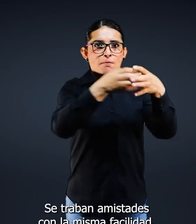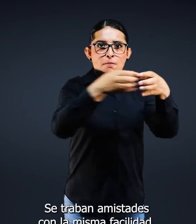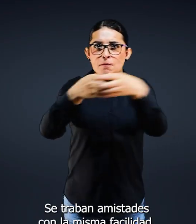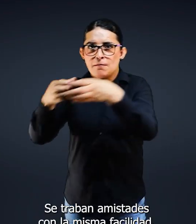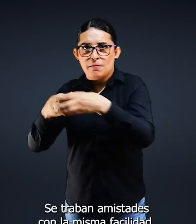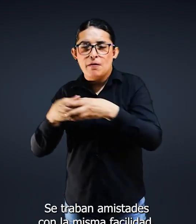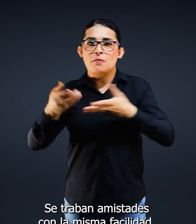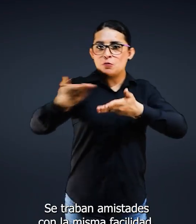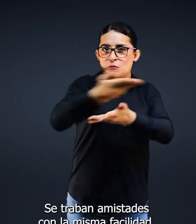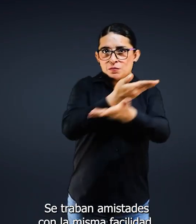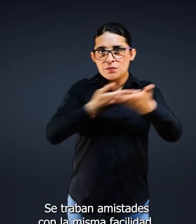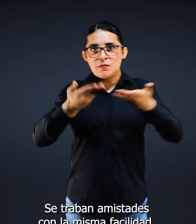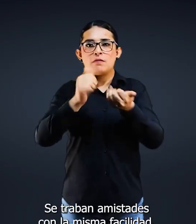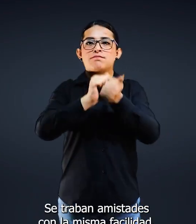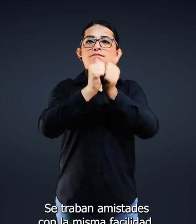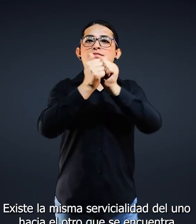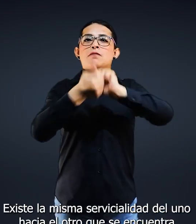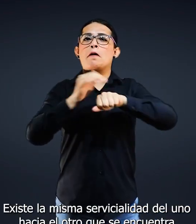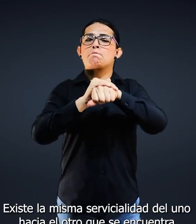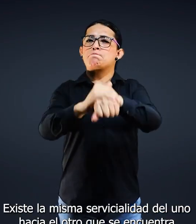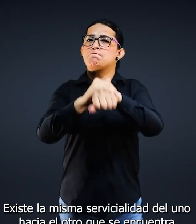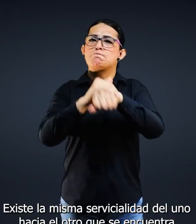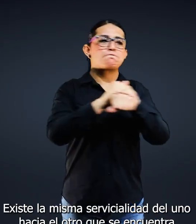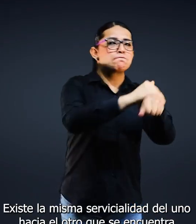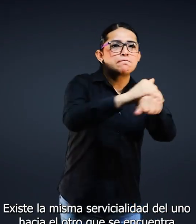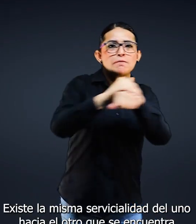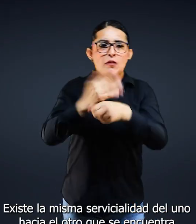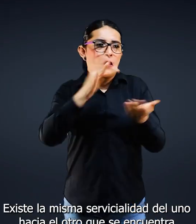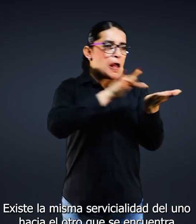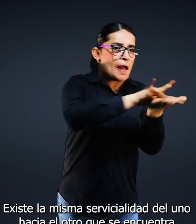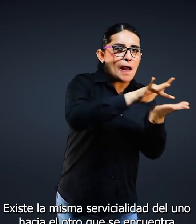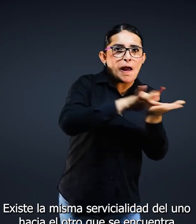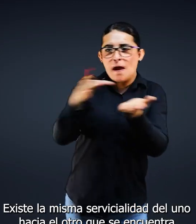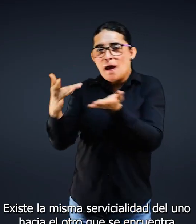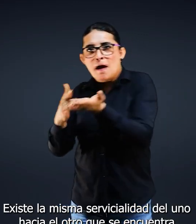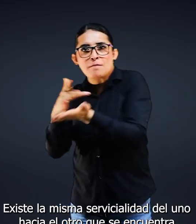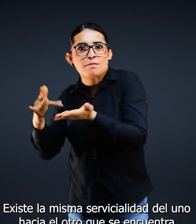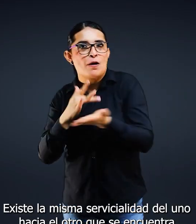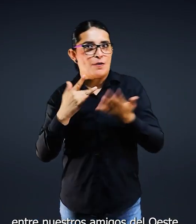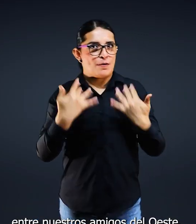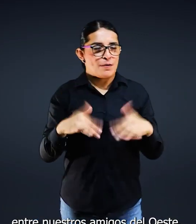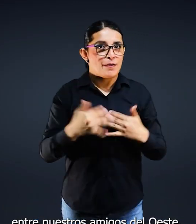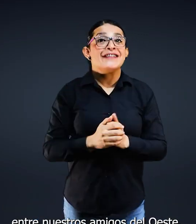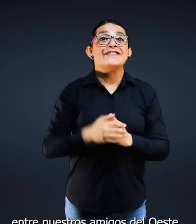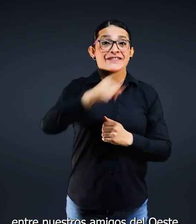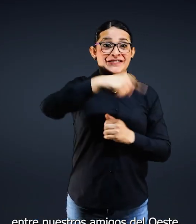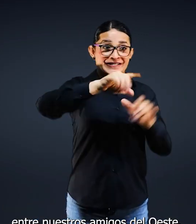traban amistades con la misma facilidad, existe la misma servicialidad del uno hacia el otro que se encuentra entre nuestros amigos del